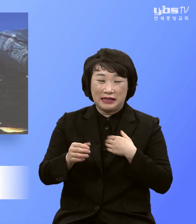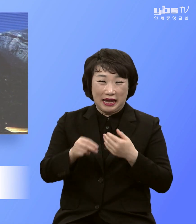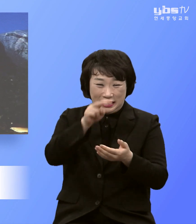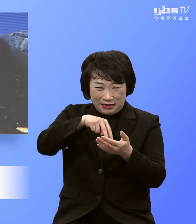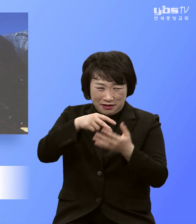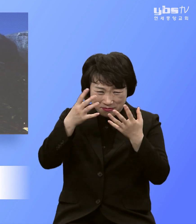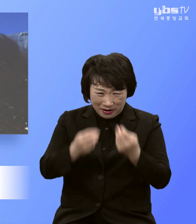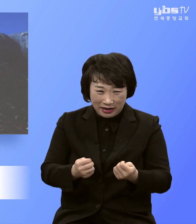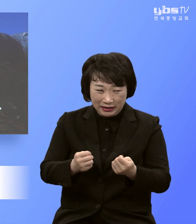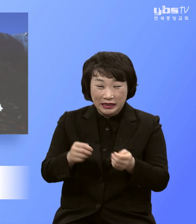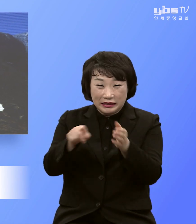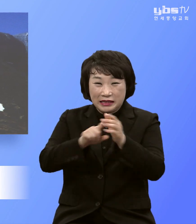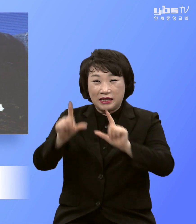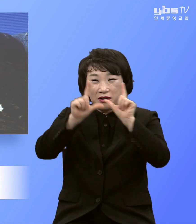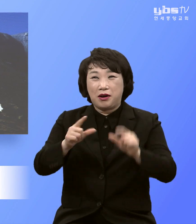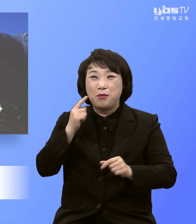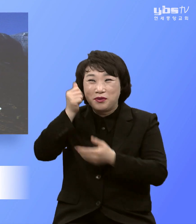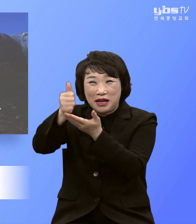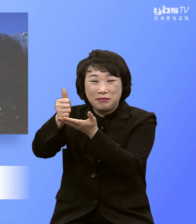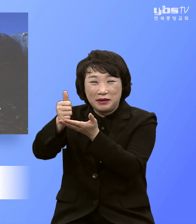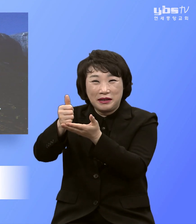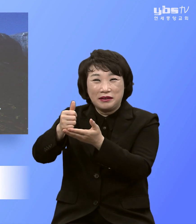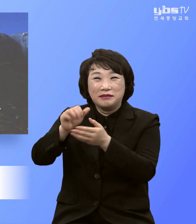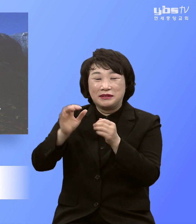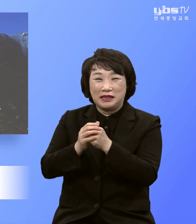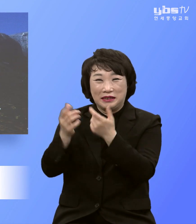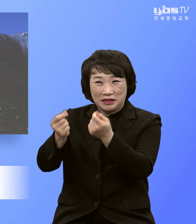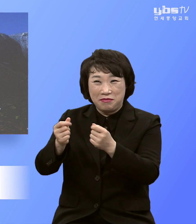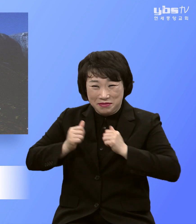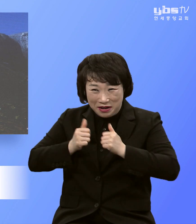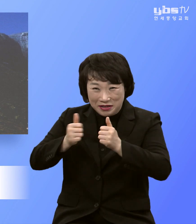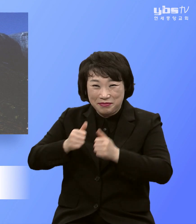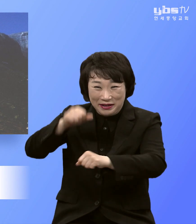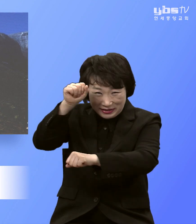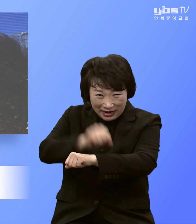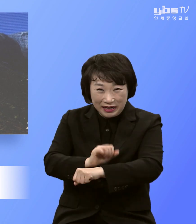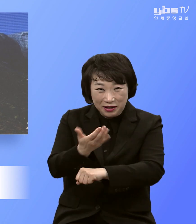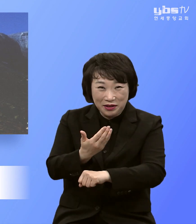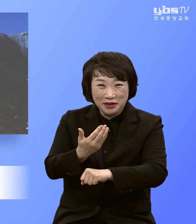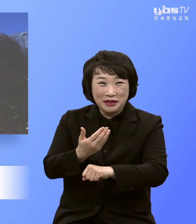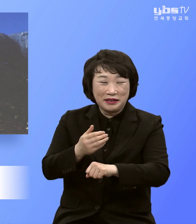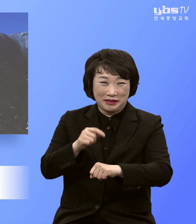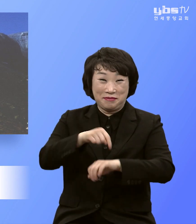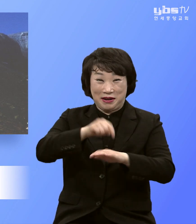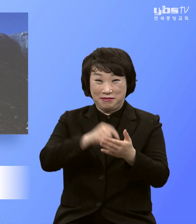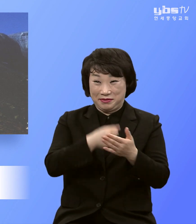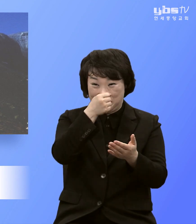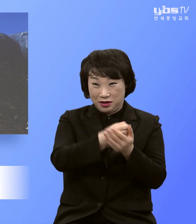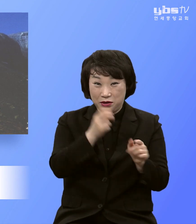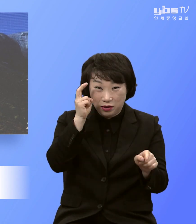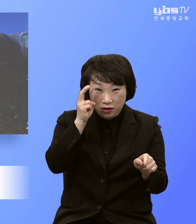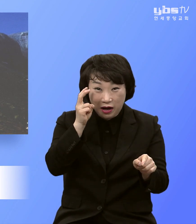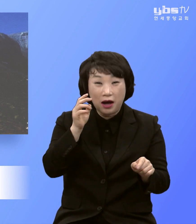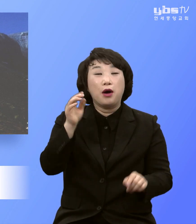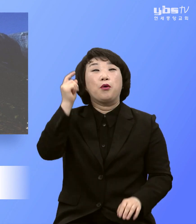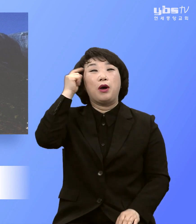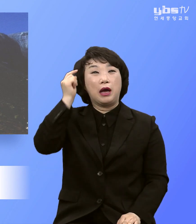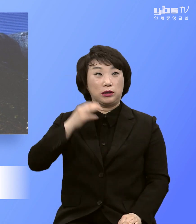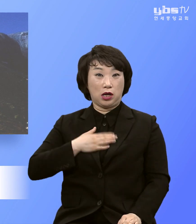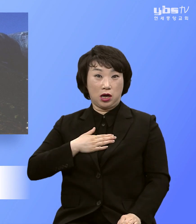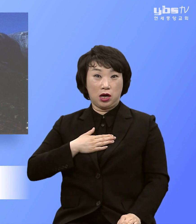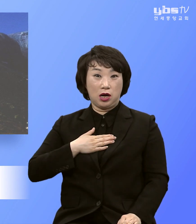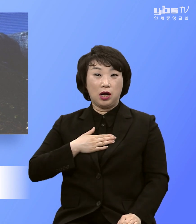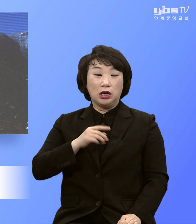신앙생활 목사님처럼 잘하겠다, 이런 말을 왜 하느냐. 내 이름을